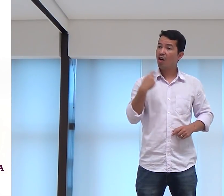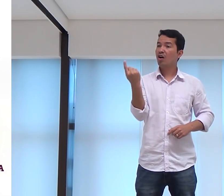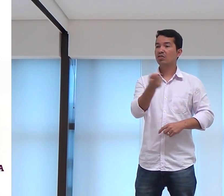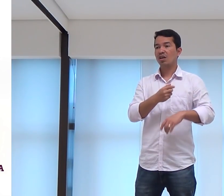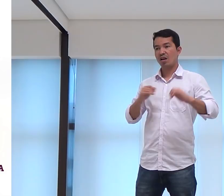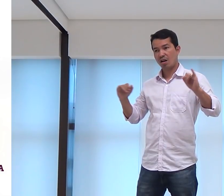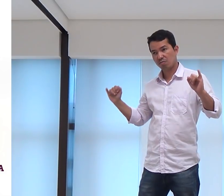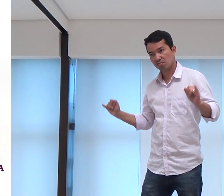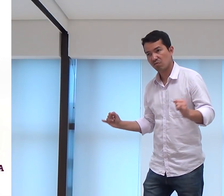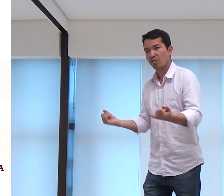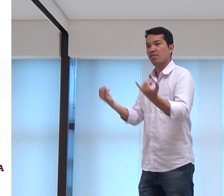coisas.